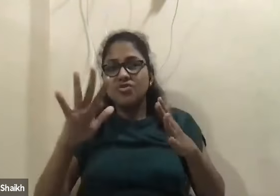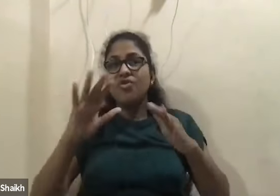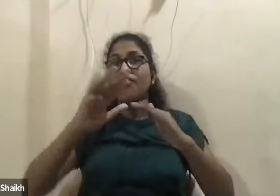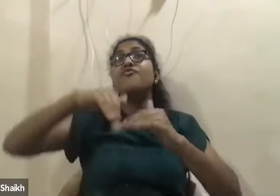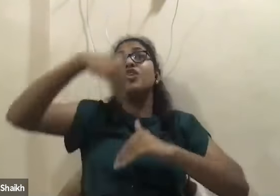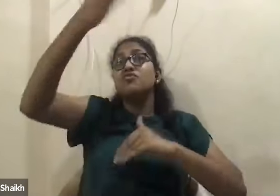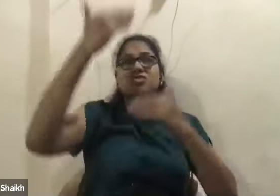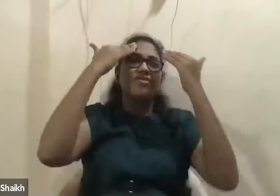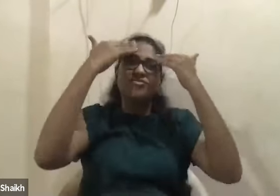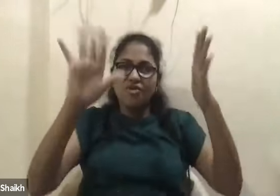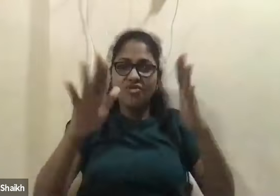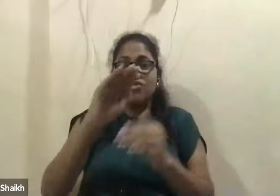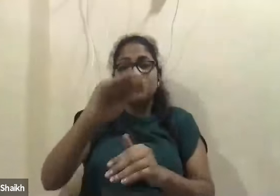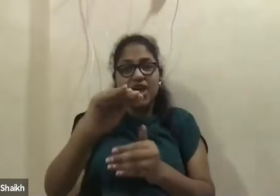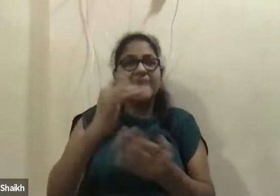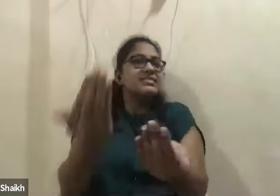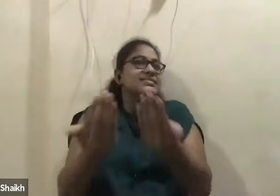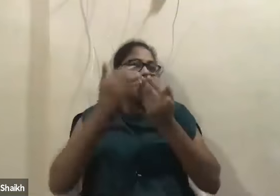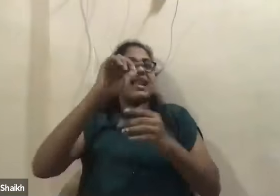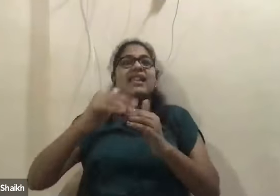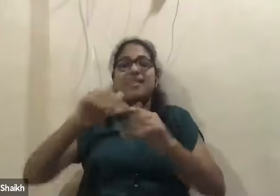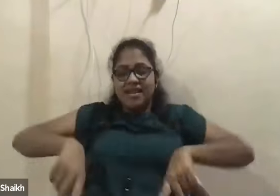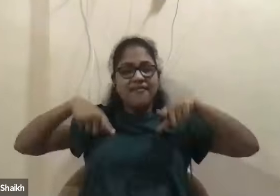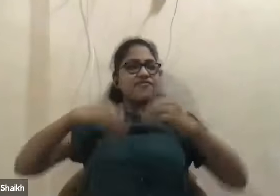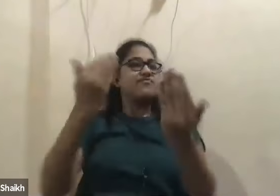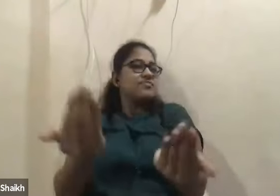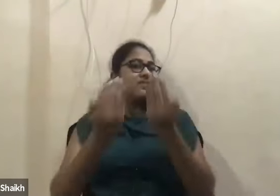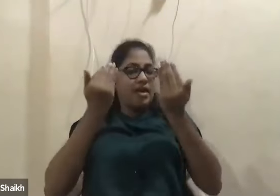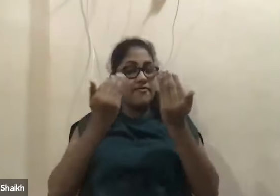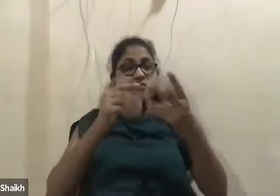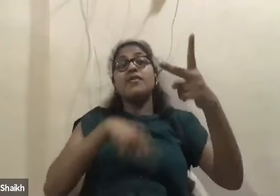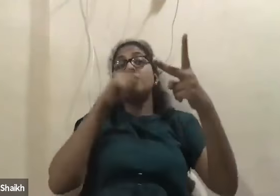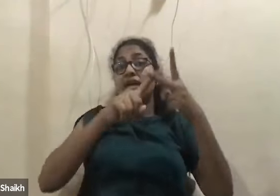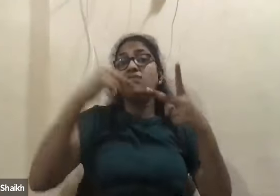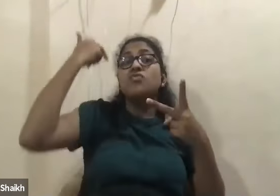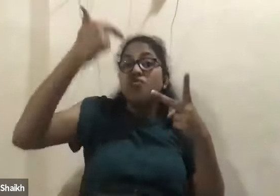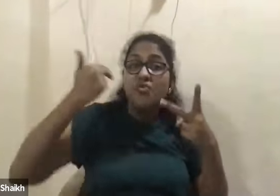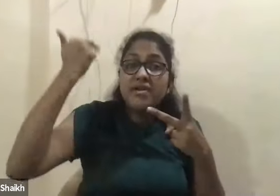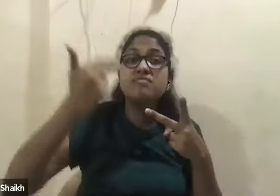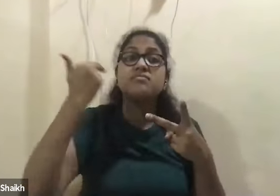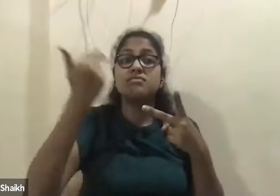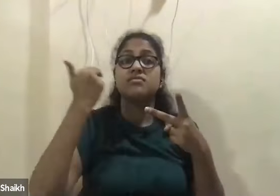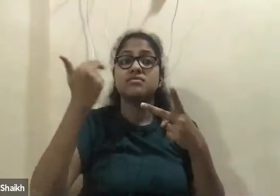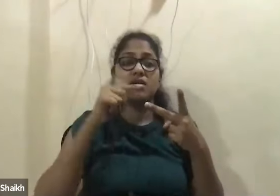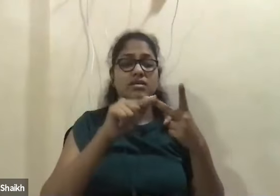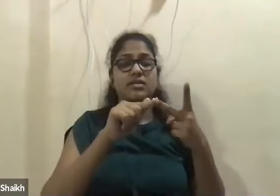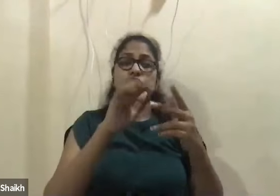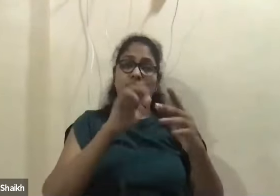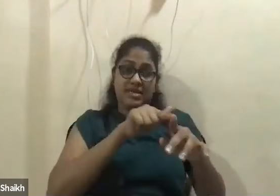को का लाइफ सिक्योर करना चाह रहा हूँ. फिर आप पर्पस भी बता सकते हैं कि पर्पस इस ट्रस्ट का ये होगा कि मेरे बच्चे